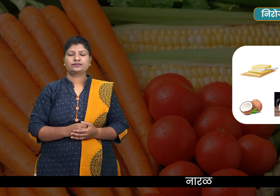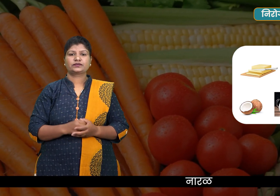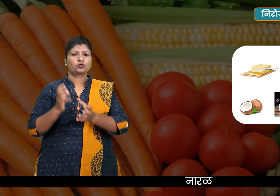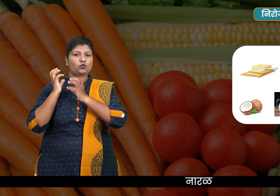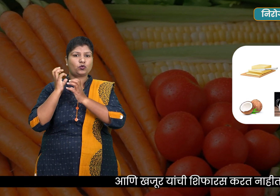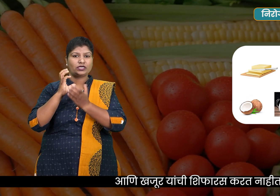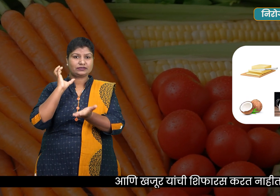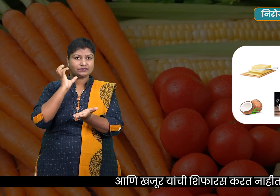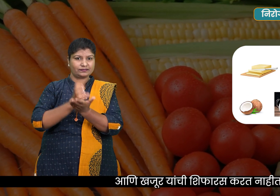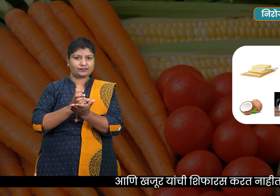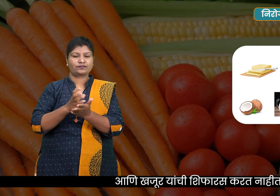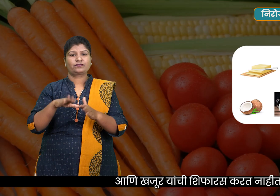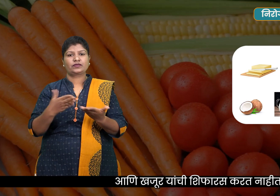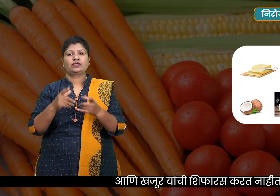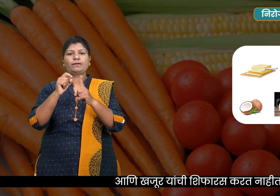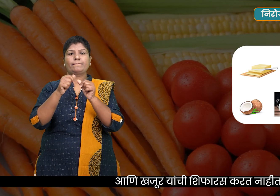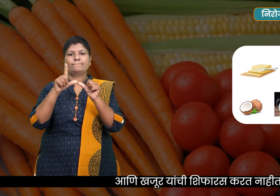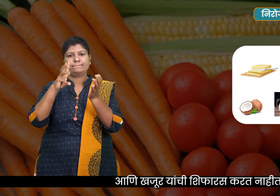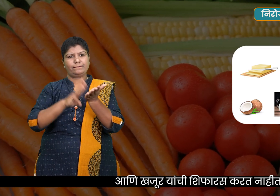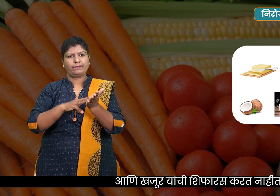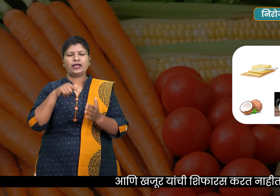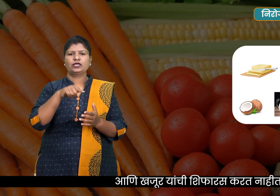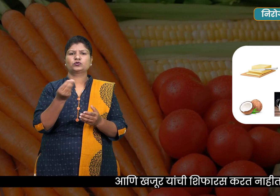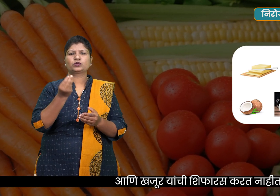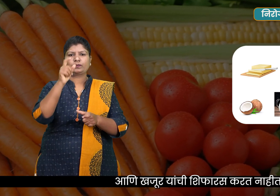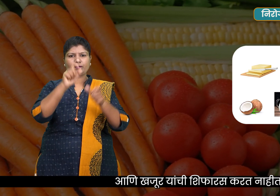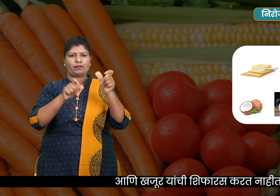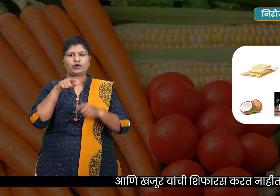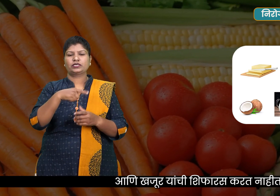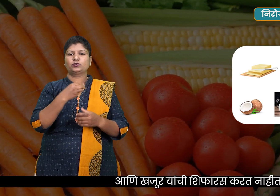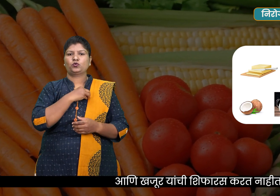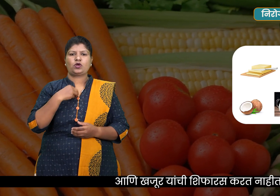नारळ आणि खजूर यांची शिफारस करत नाहीत.